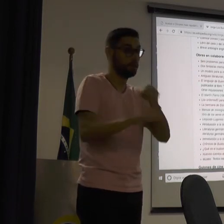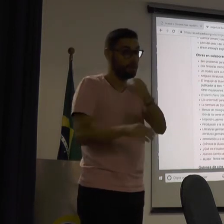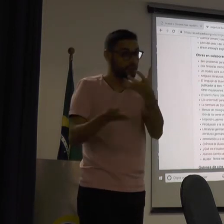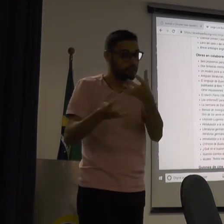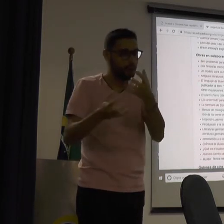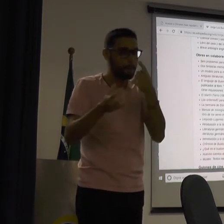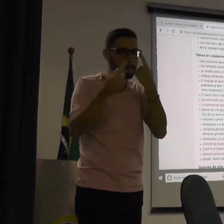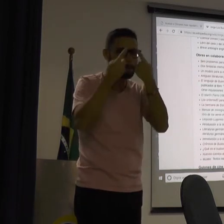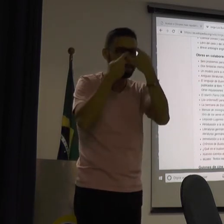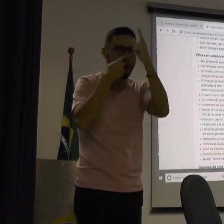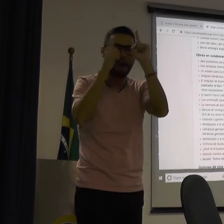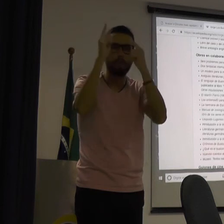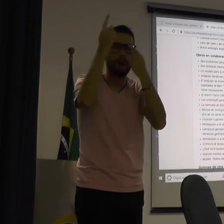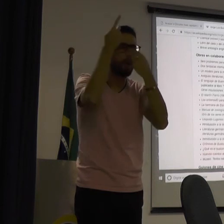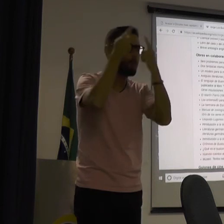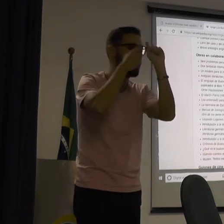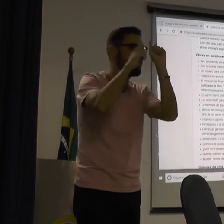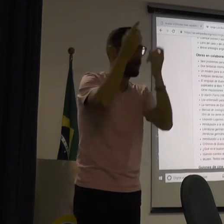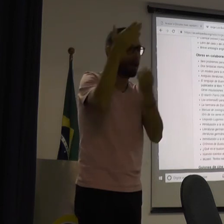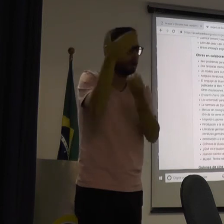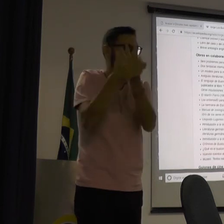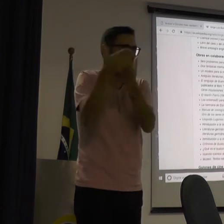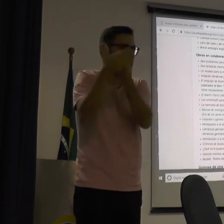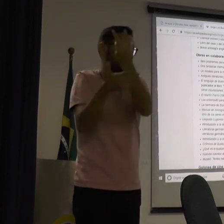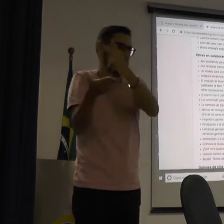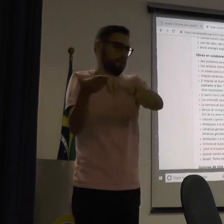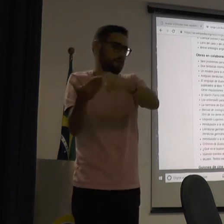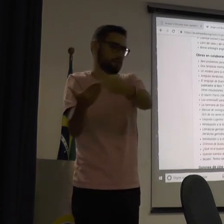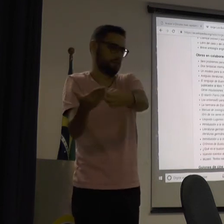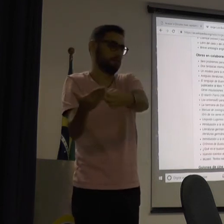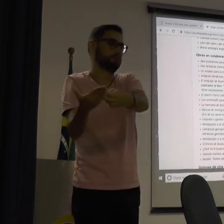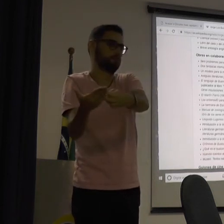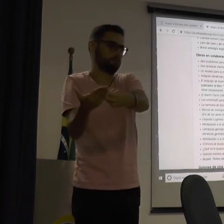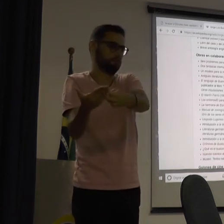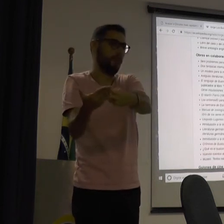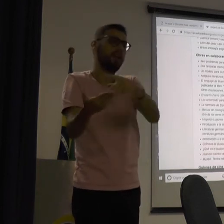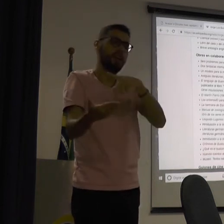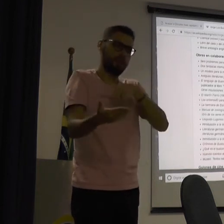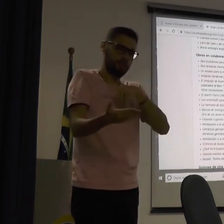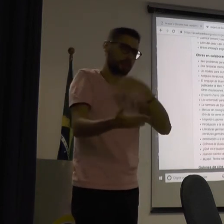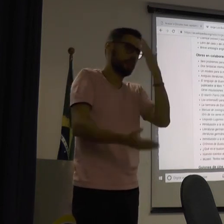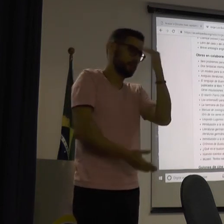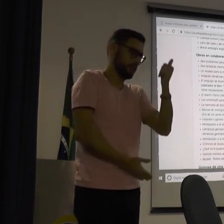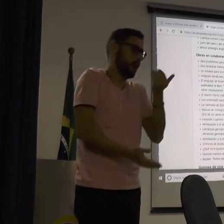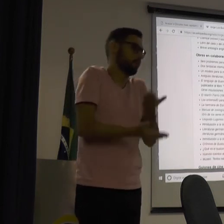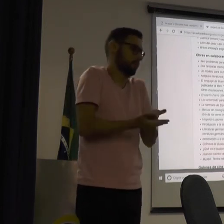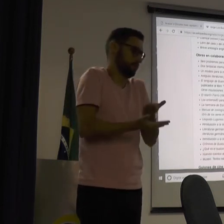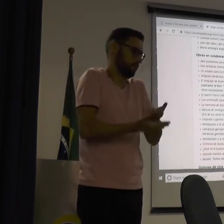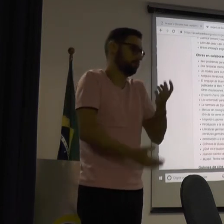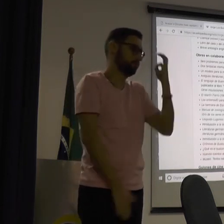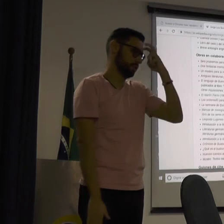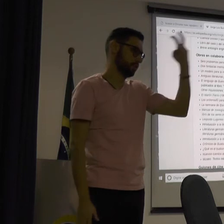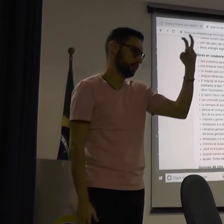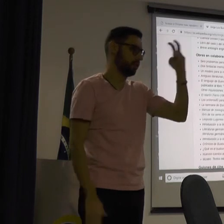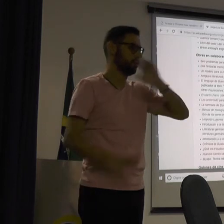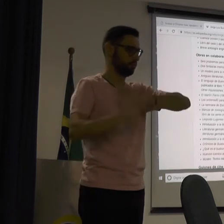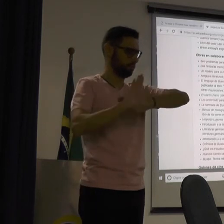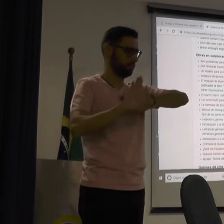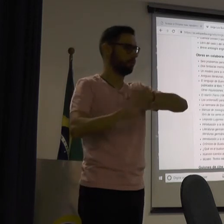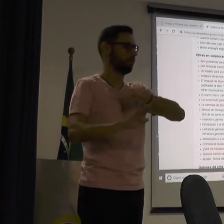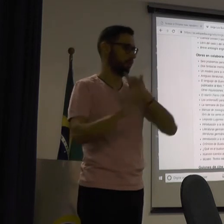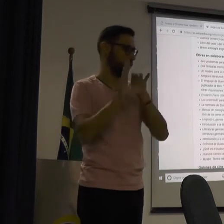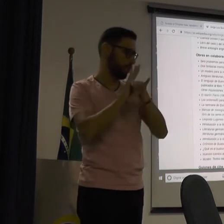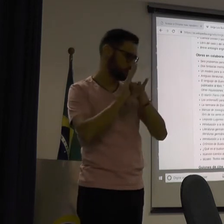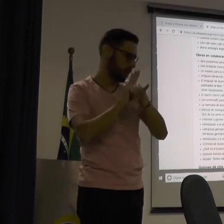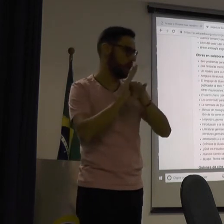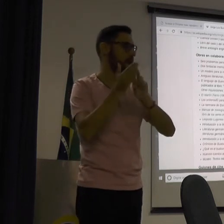É engraçado, né? Ele tinha essa outra parte, mas ele não valorizava, né? Quem tem uma coisa em geral muito não valoriza, né? Você